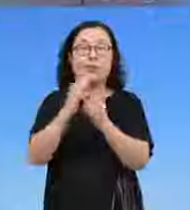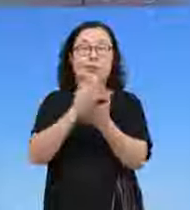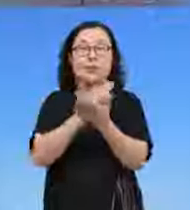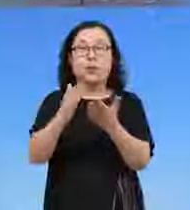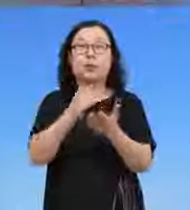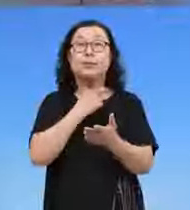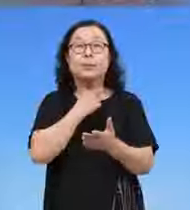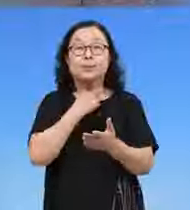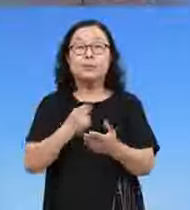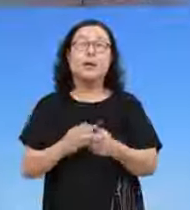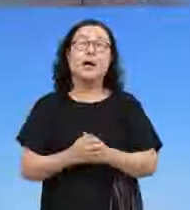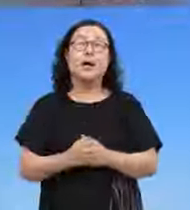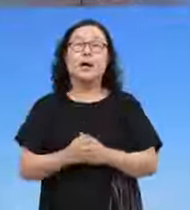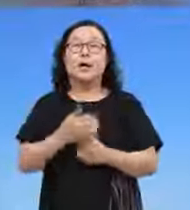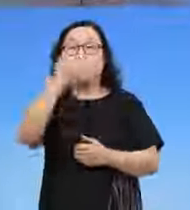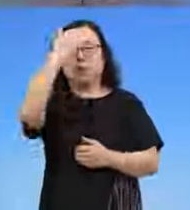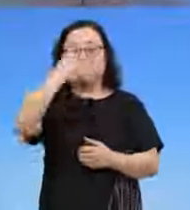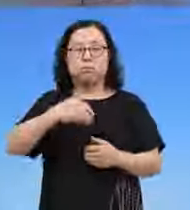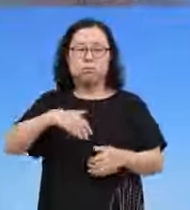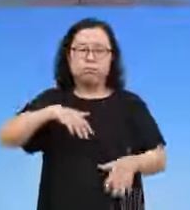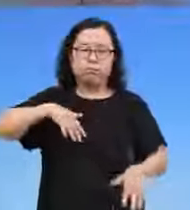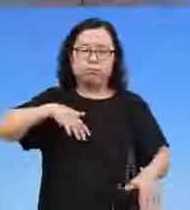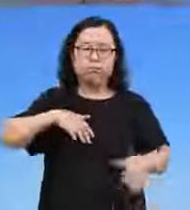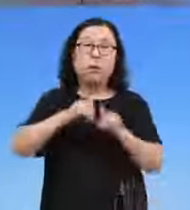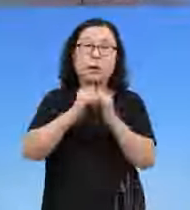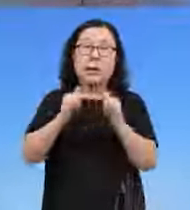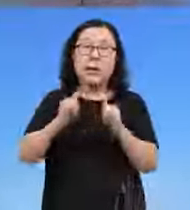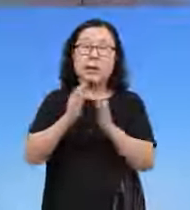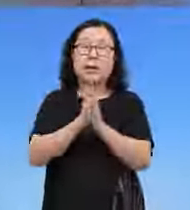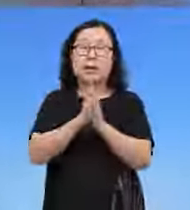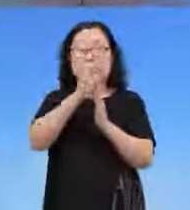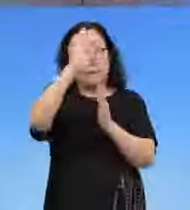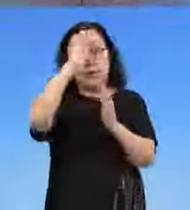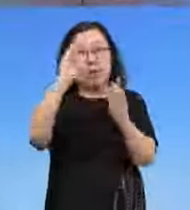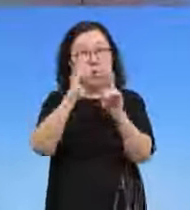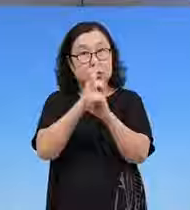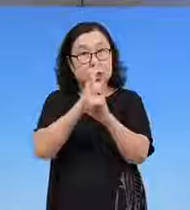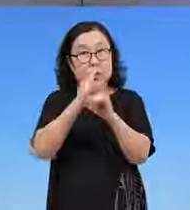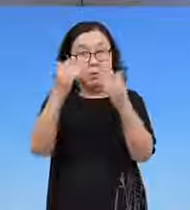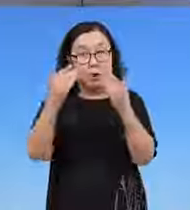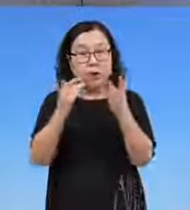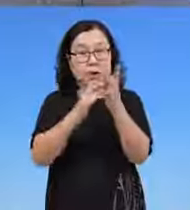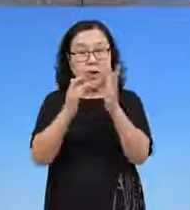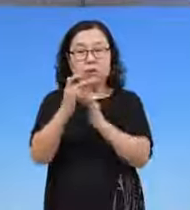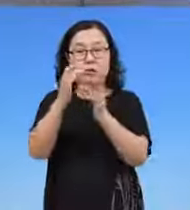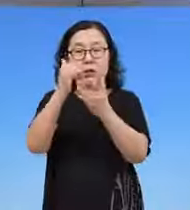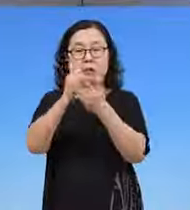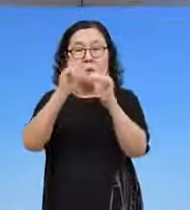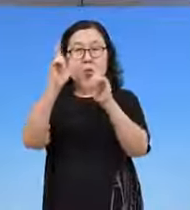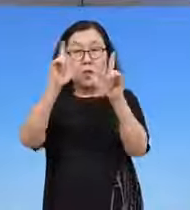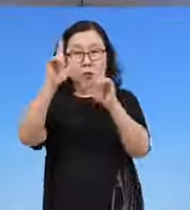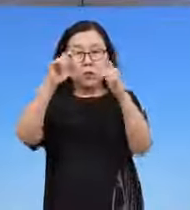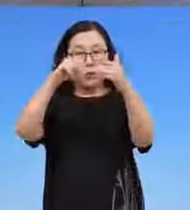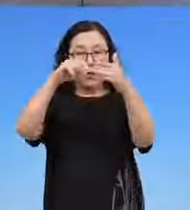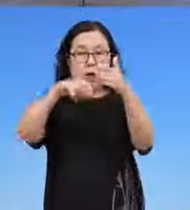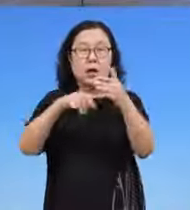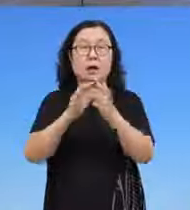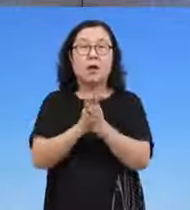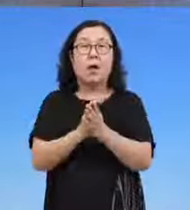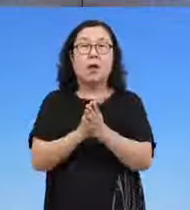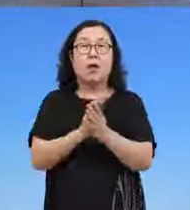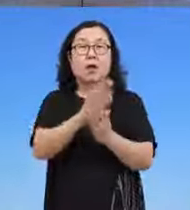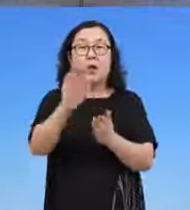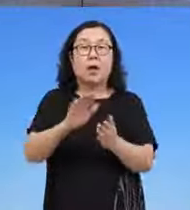나누고 싶어서였습니다. 이 중풍병자를 고치시는 예수님의 그 모습에서 저는 두 가지